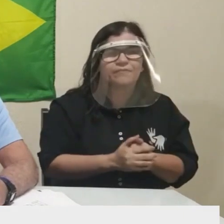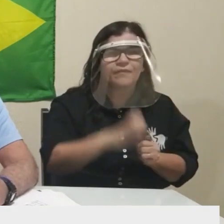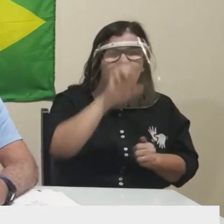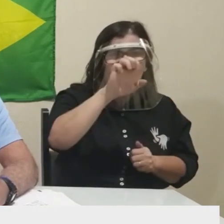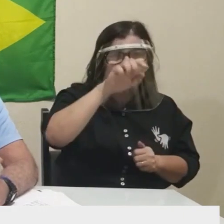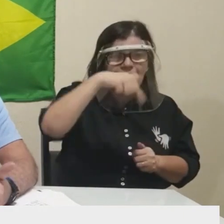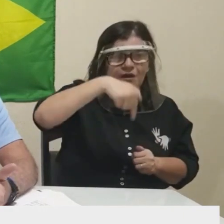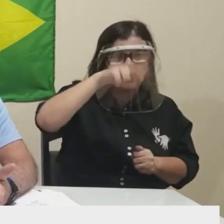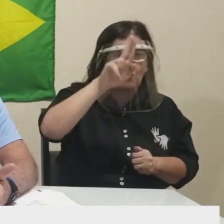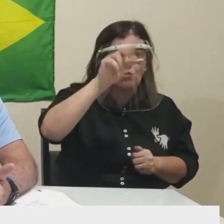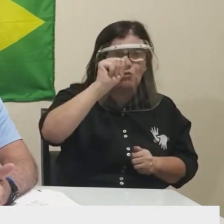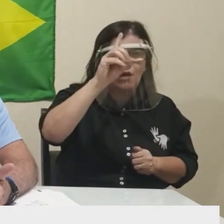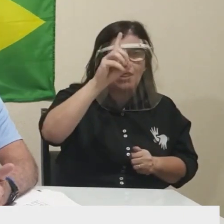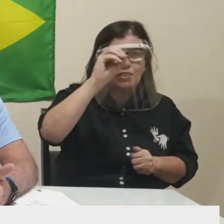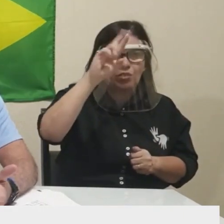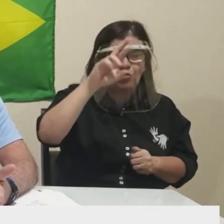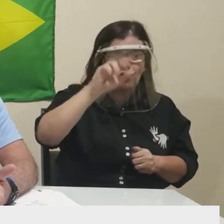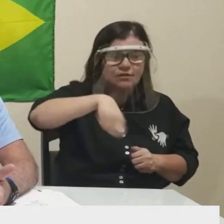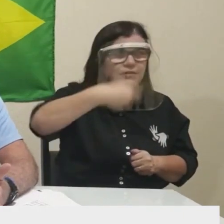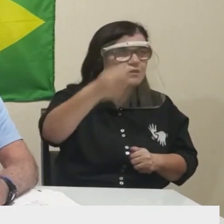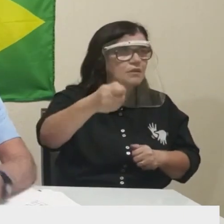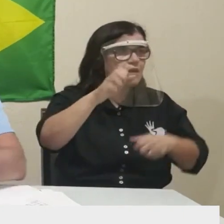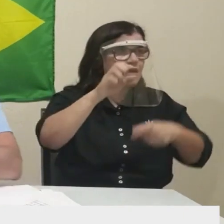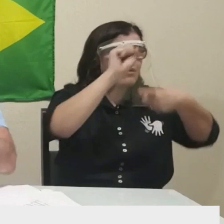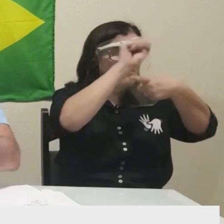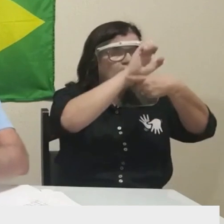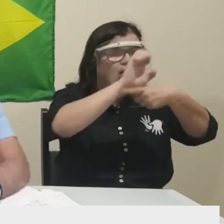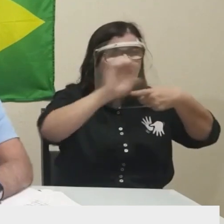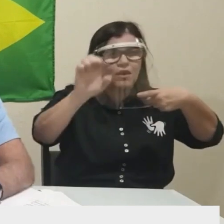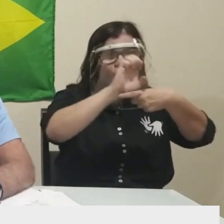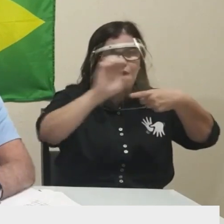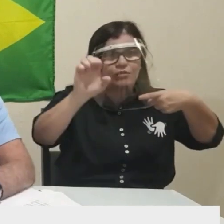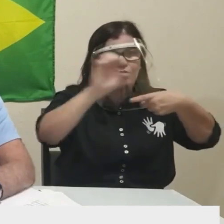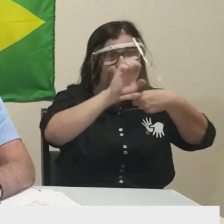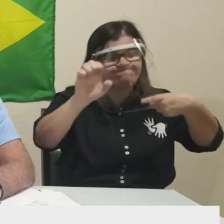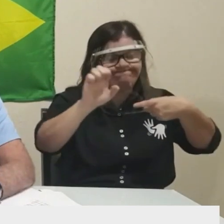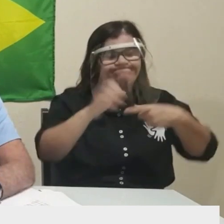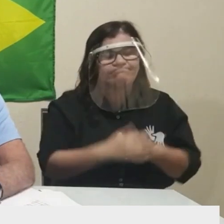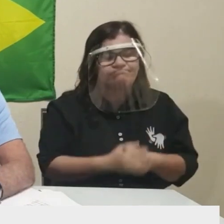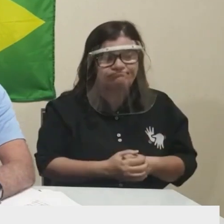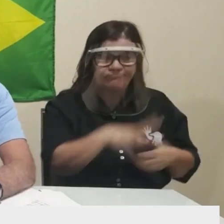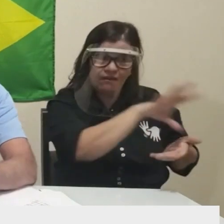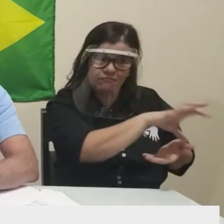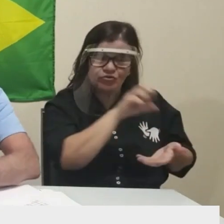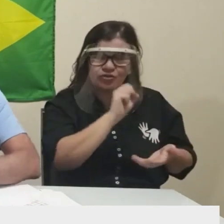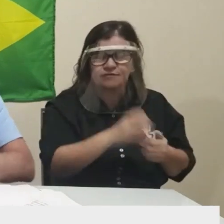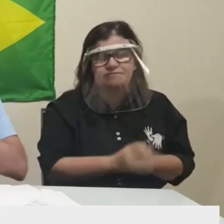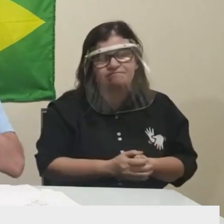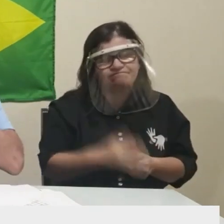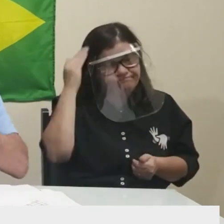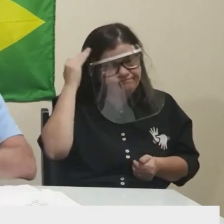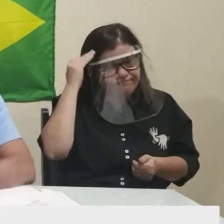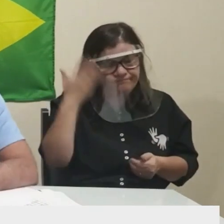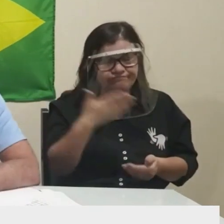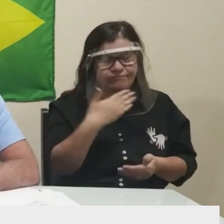da normativa negociada em 2014, 2014 era Dilma, era o controle fitossanitário. Mas tudo bem, vamos em frente aí.